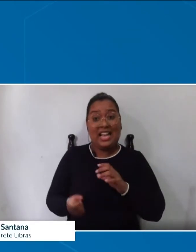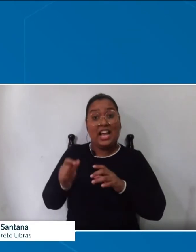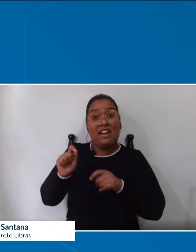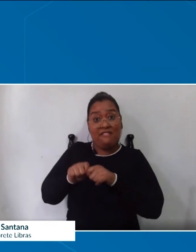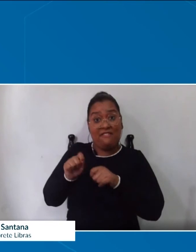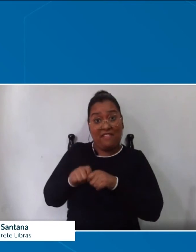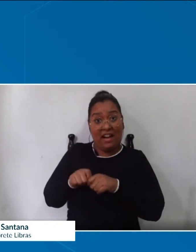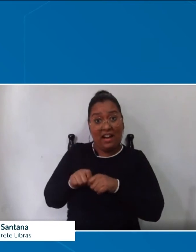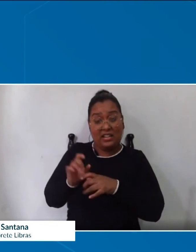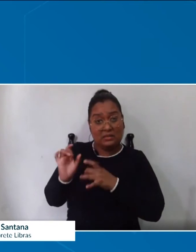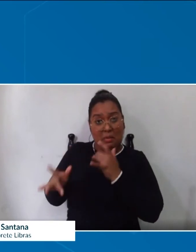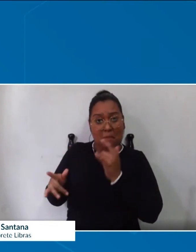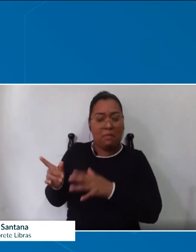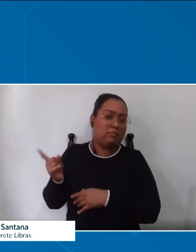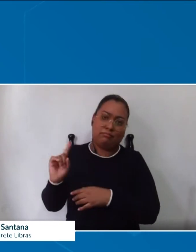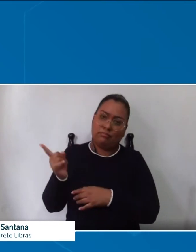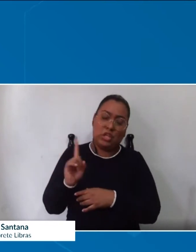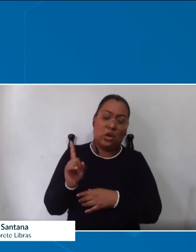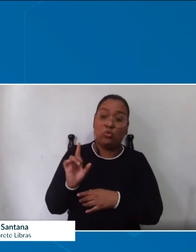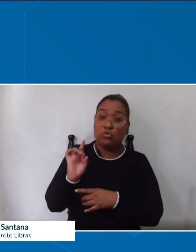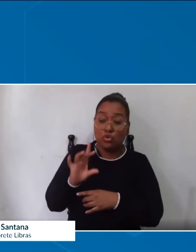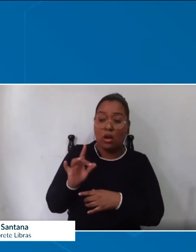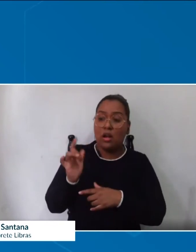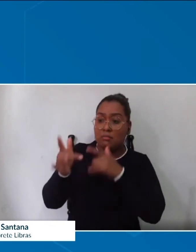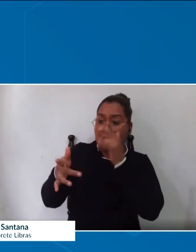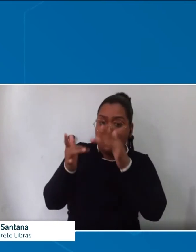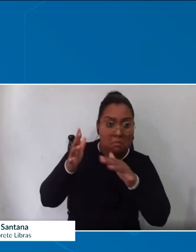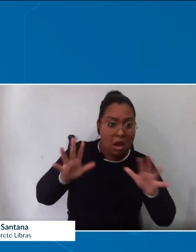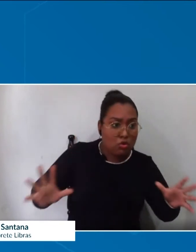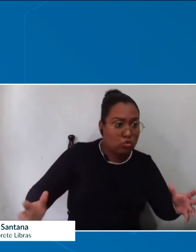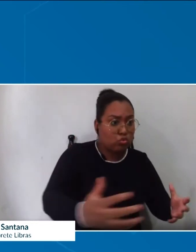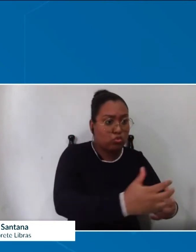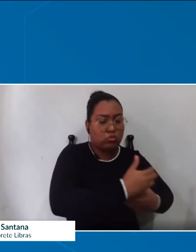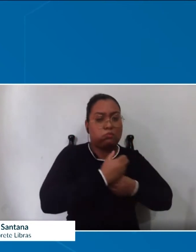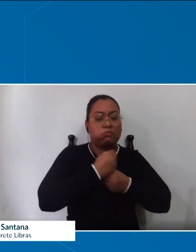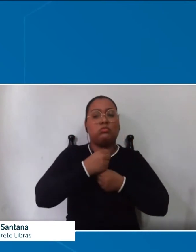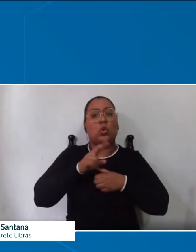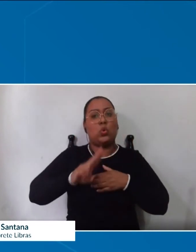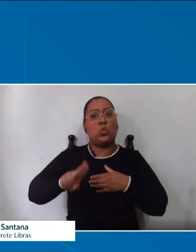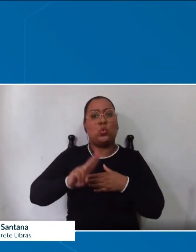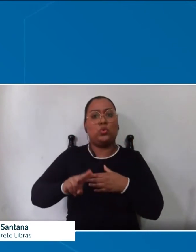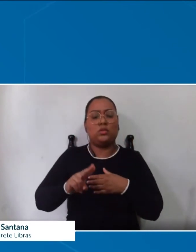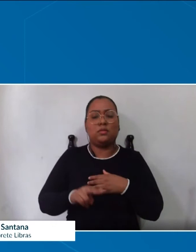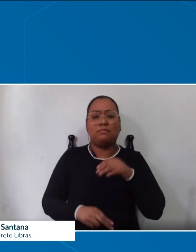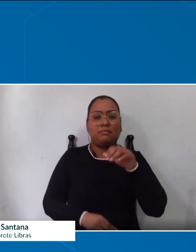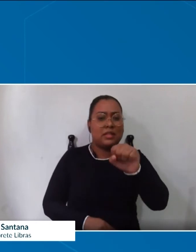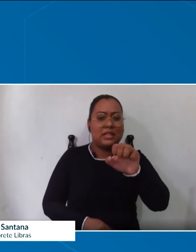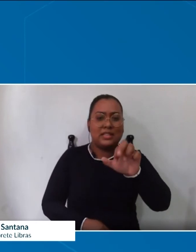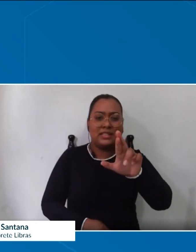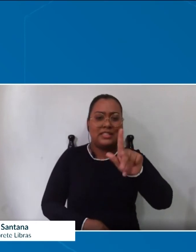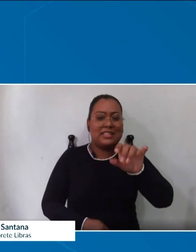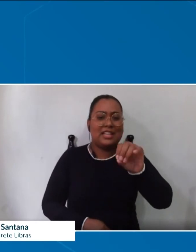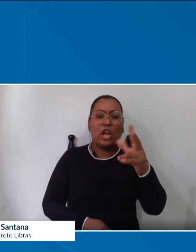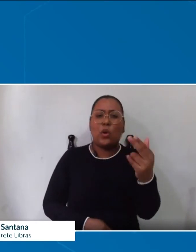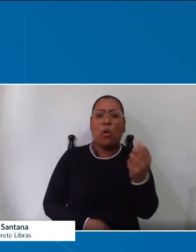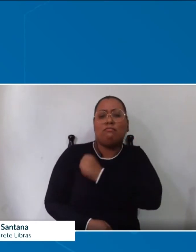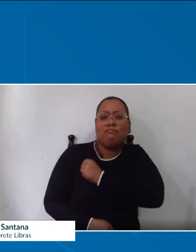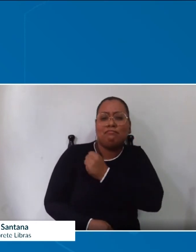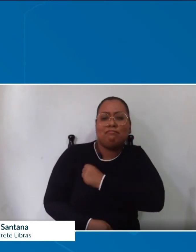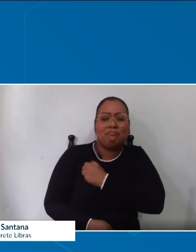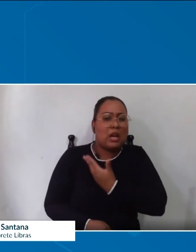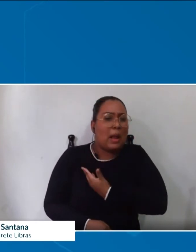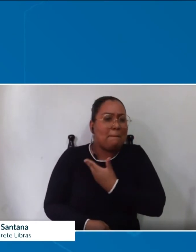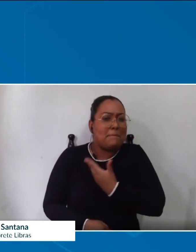Eles podem até se beneficiar disso. Na área do professor Sérgio, que é um amigo, irmão que eu tenho há muitos anos lá da rede